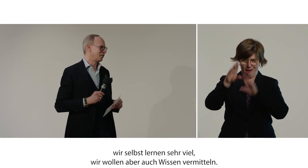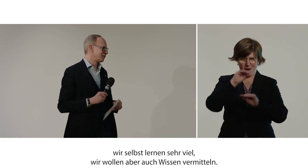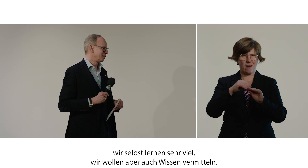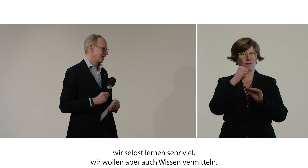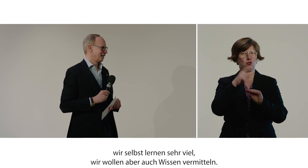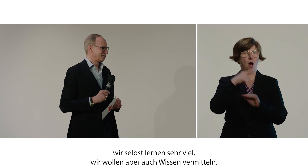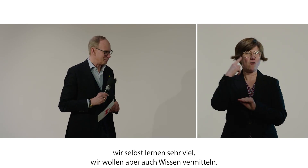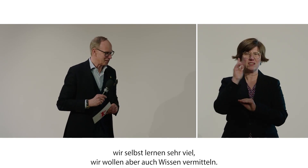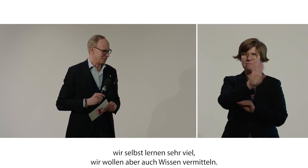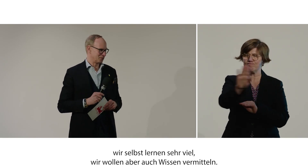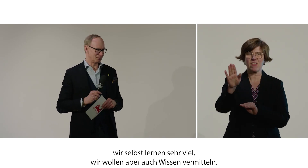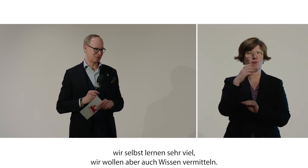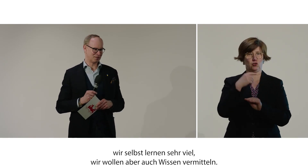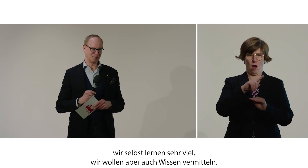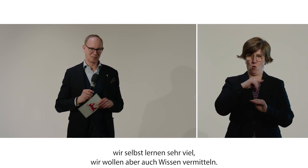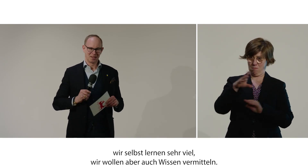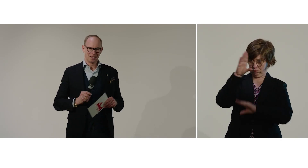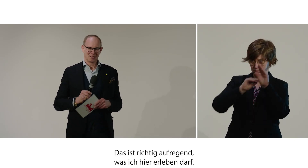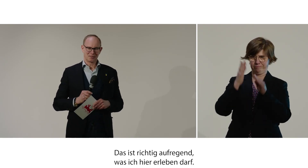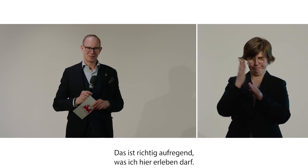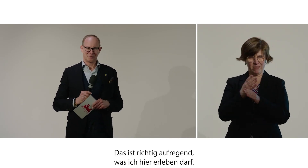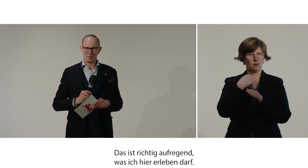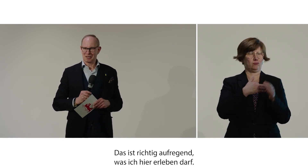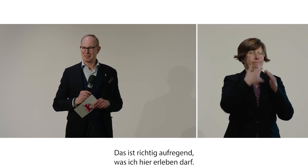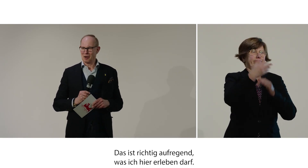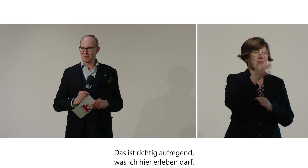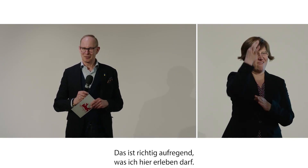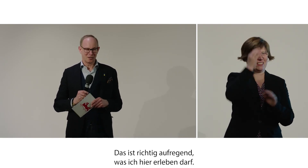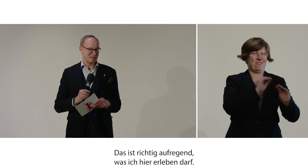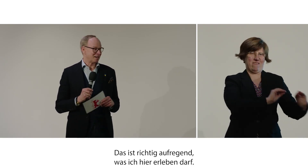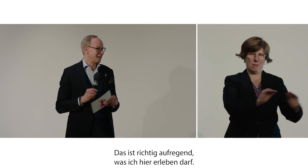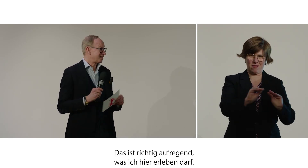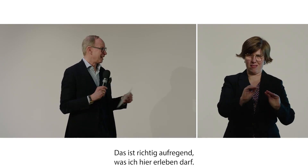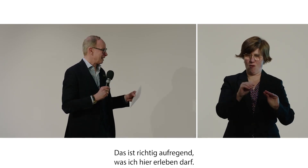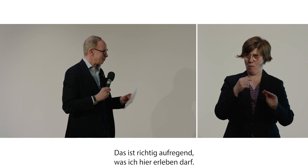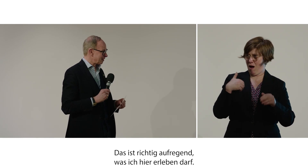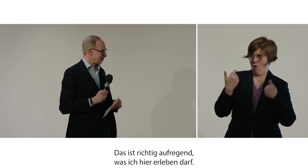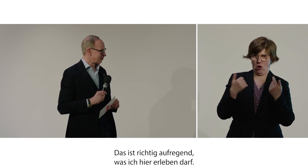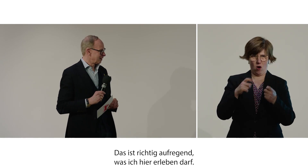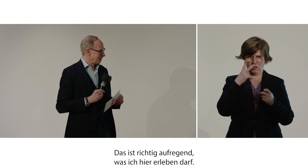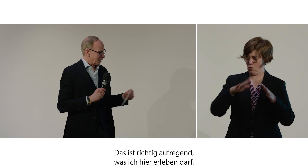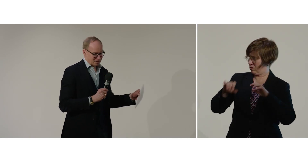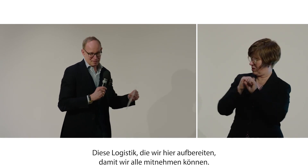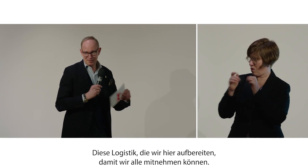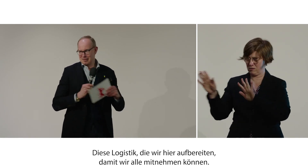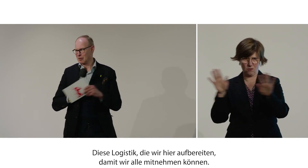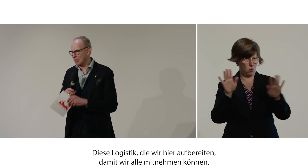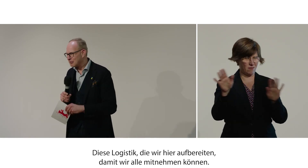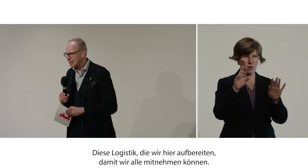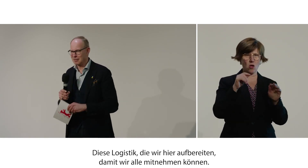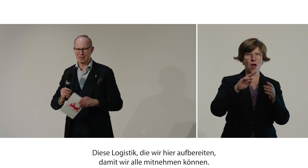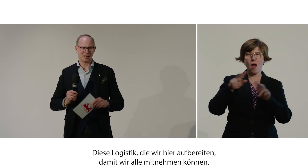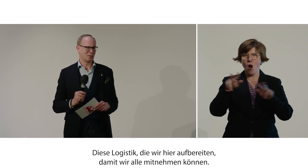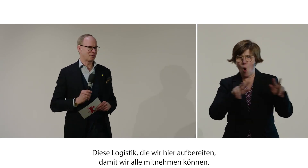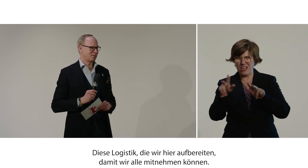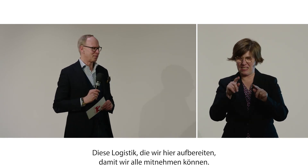und wir wollen aber auch Wissen vermitteln. Und das ist für mich richtig aufregend heute, was ich alles hier erleben darf. Diese